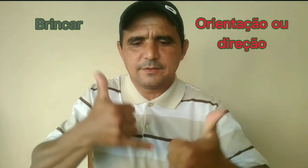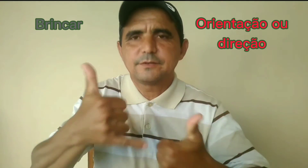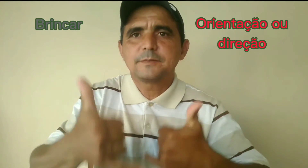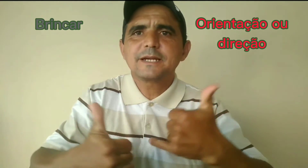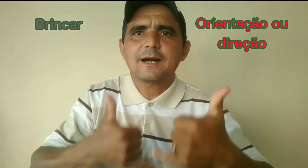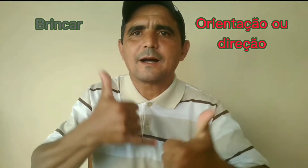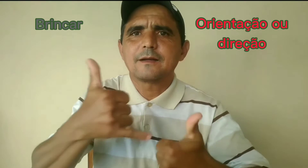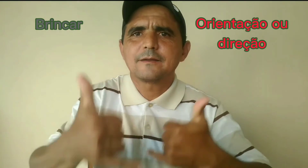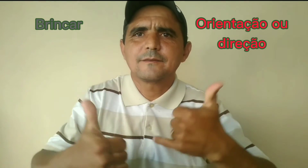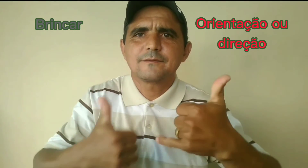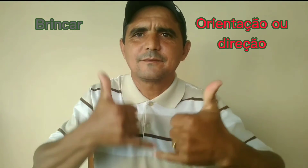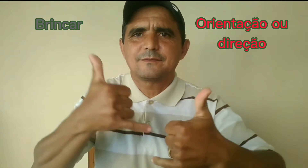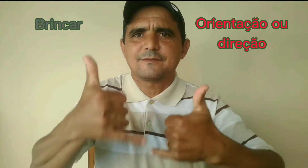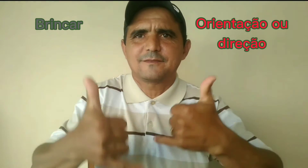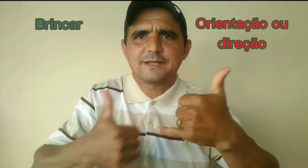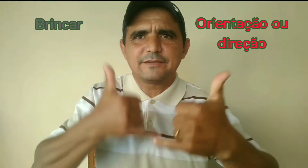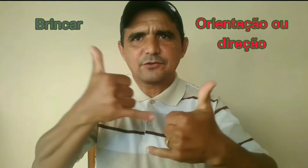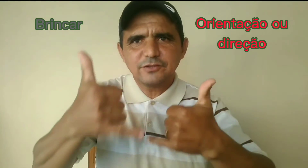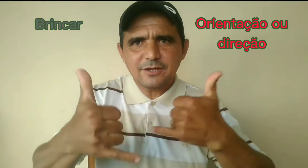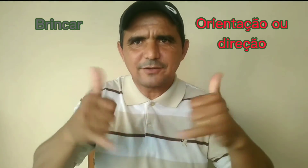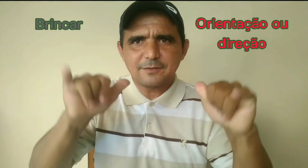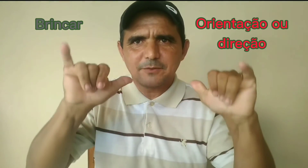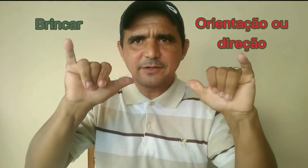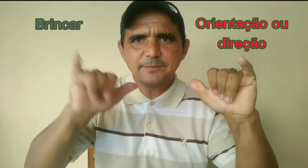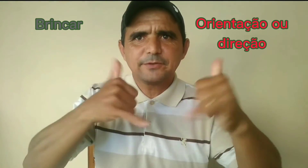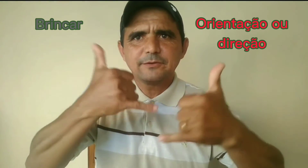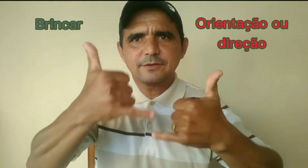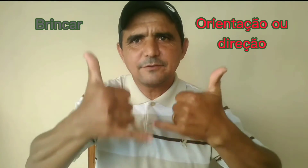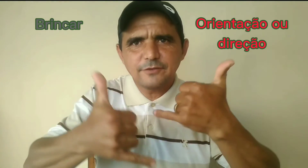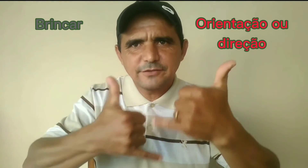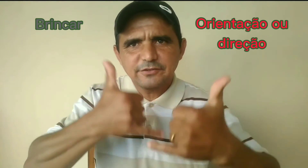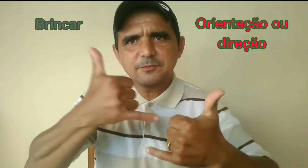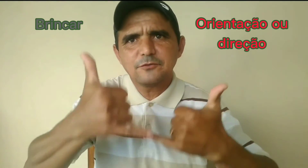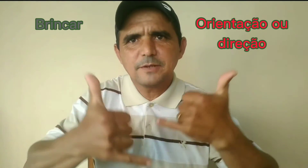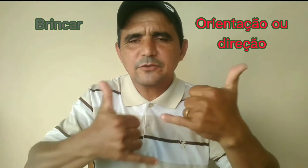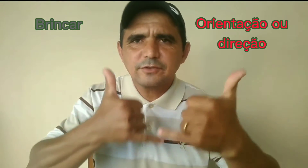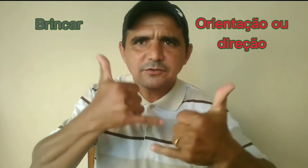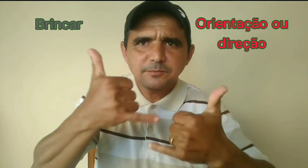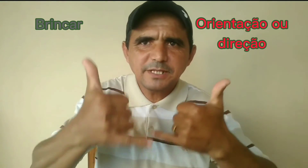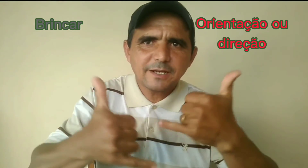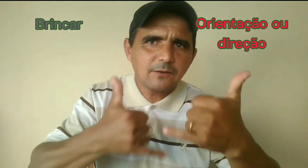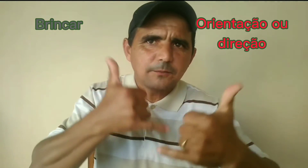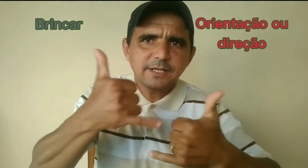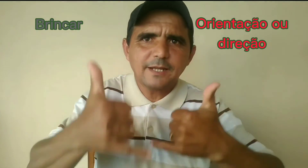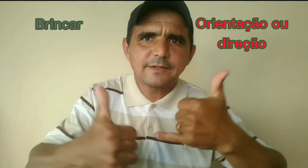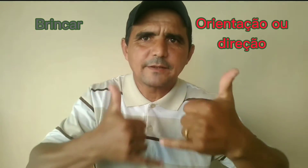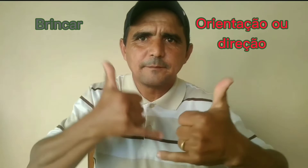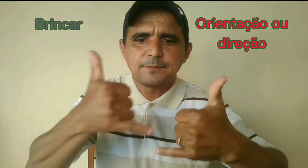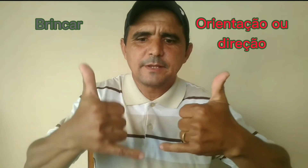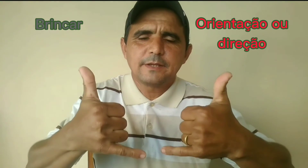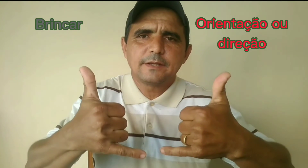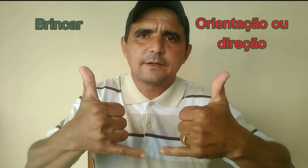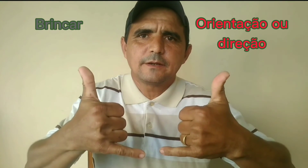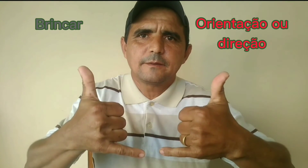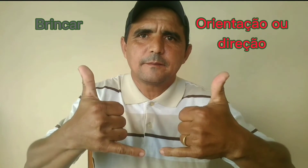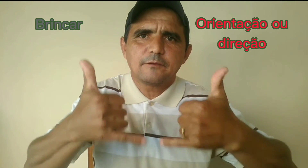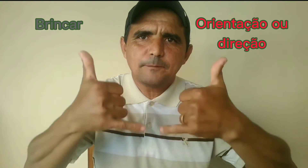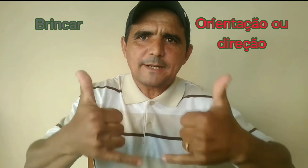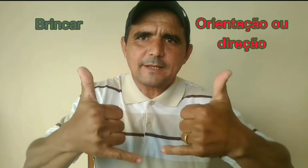De brincar. Esse é o sinal, né? A mão é Y e fez esse movimento, é o sinal de brincar ou brincadeira. Eu vou parar